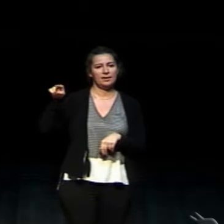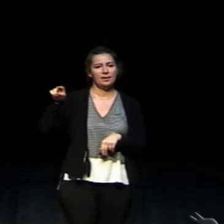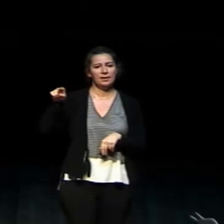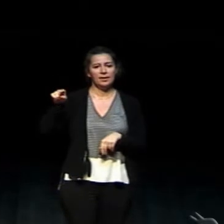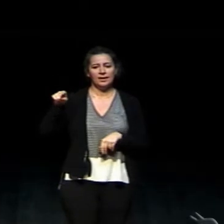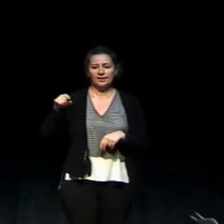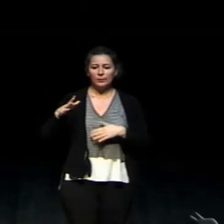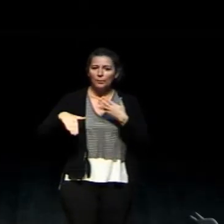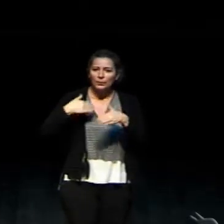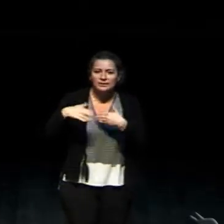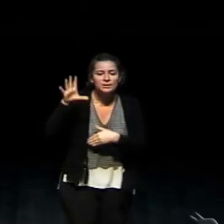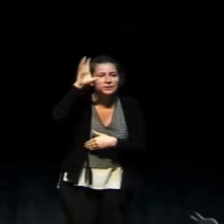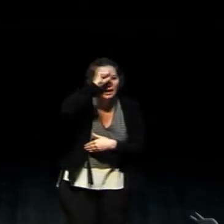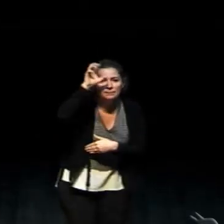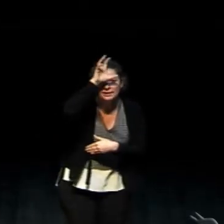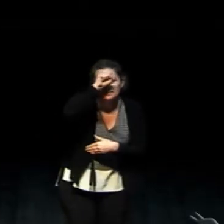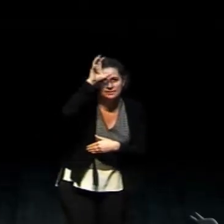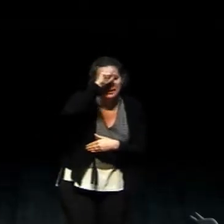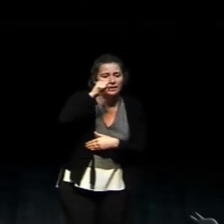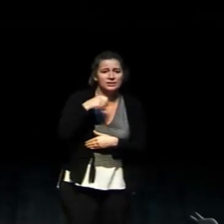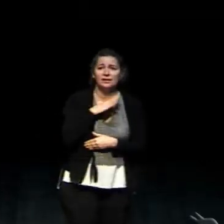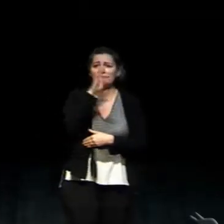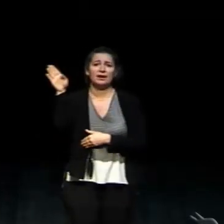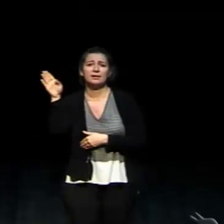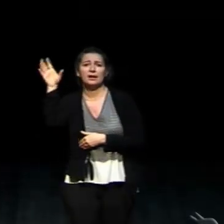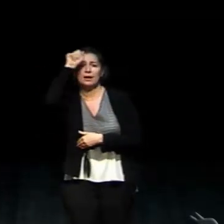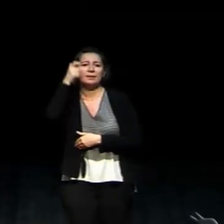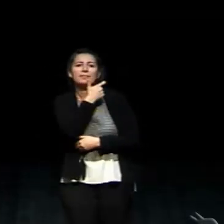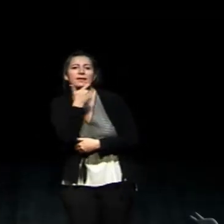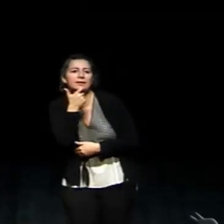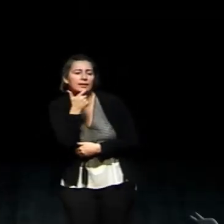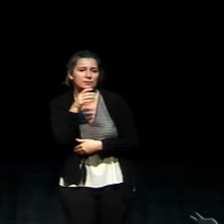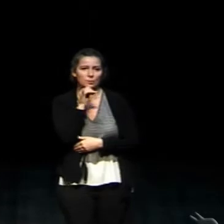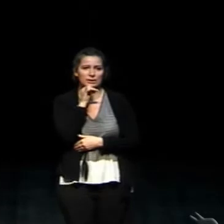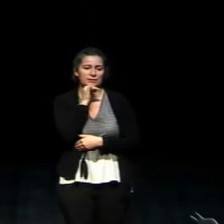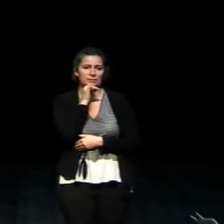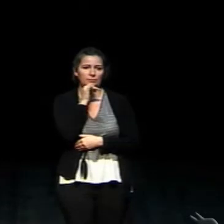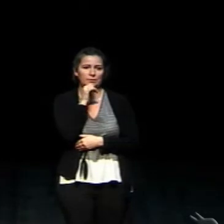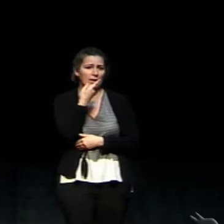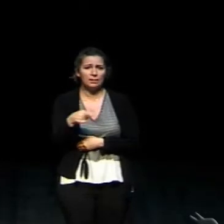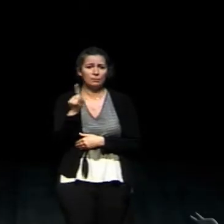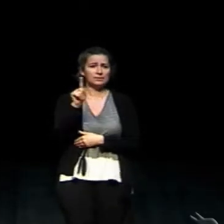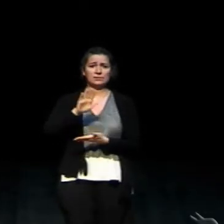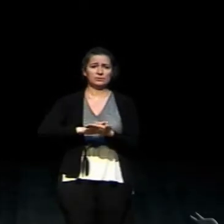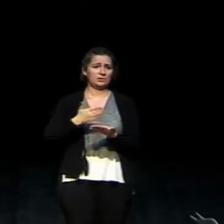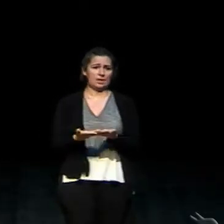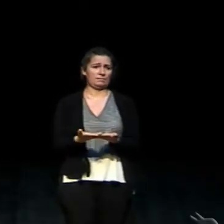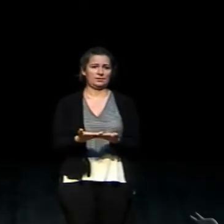intérprete para que ele conseguisse aprender a língua de sinais. Mas, por exemplo, quando você vai em